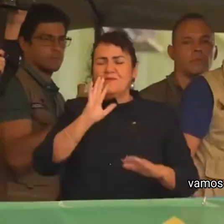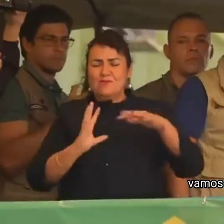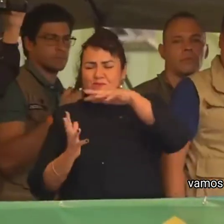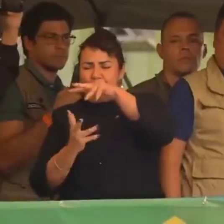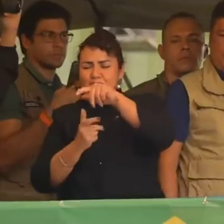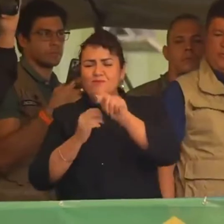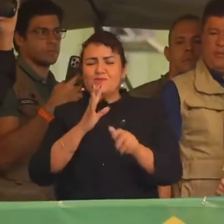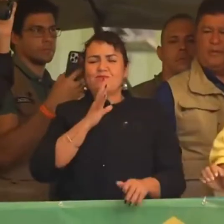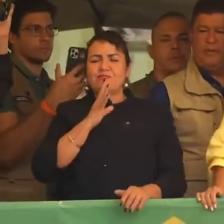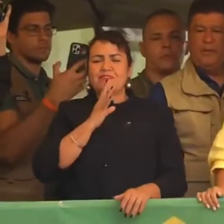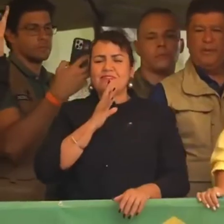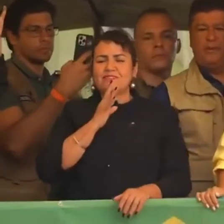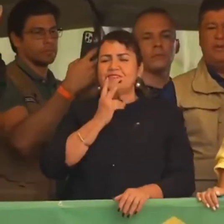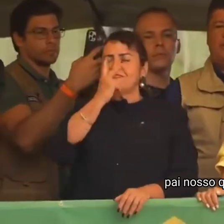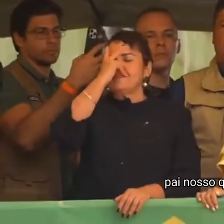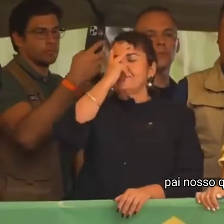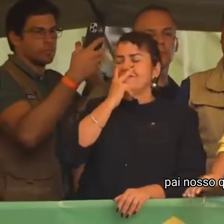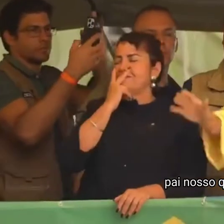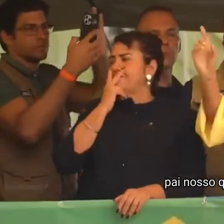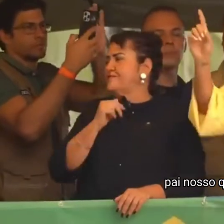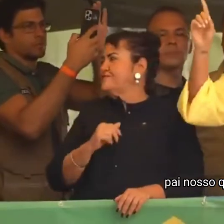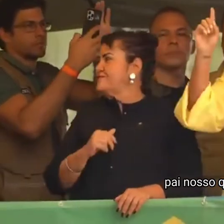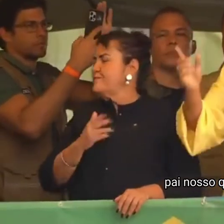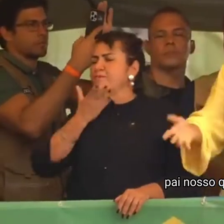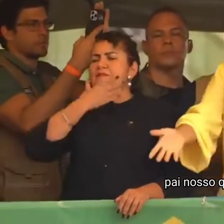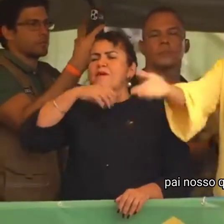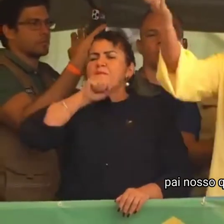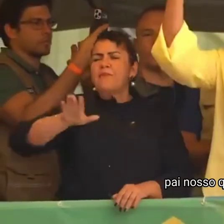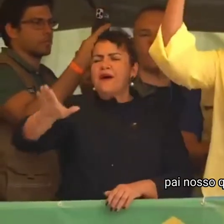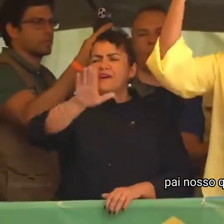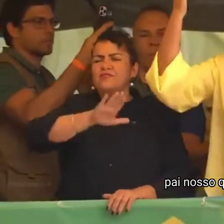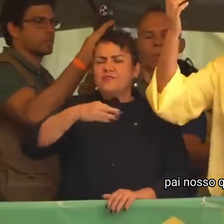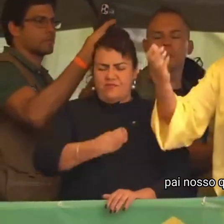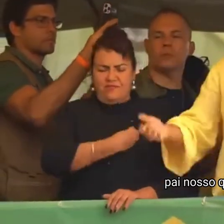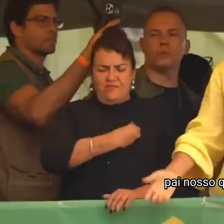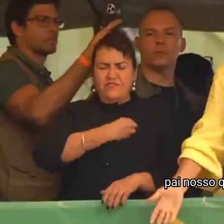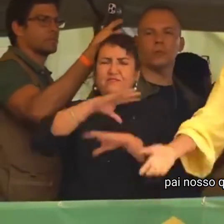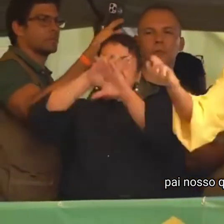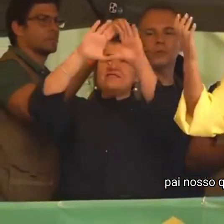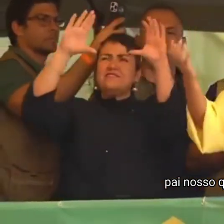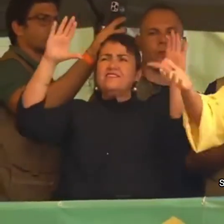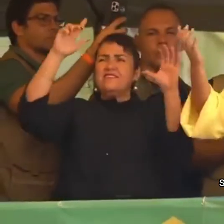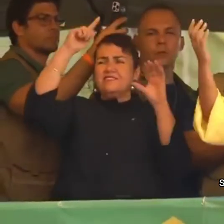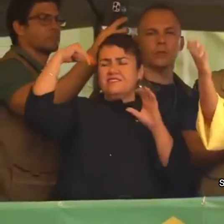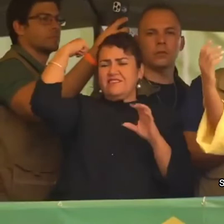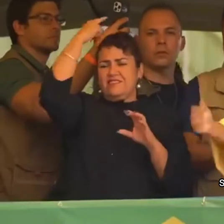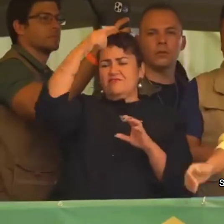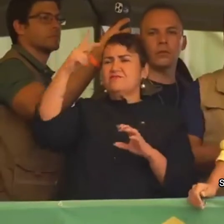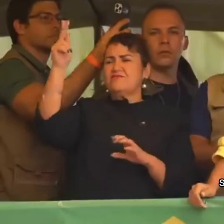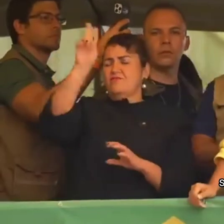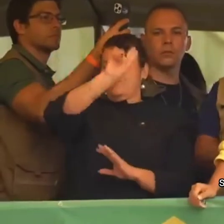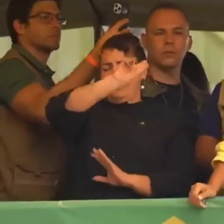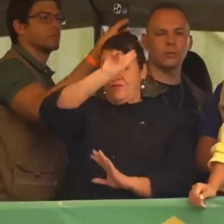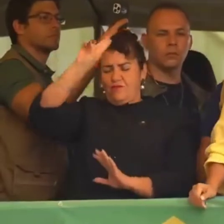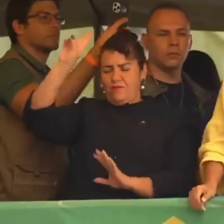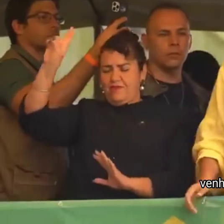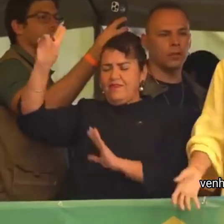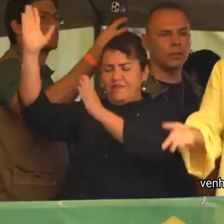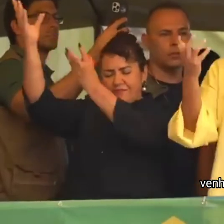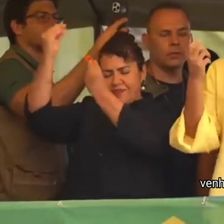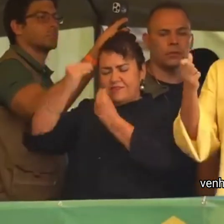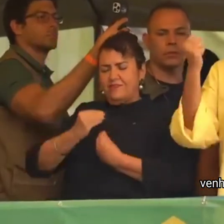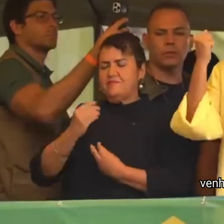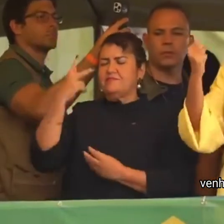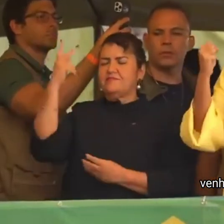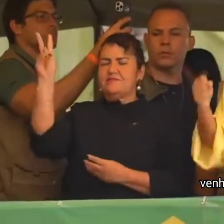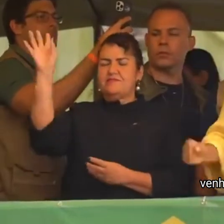nossos olhos? Pai Nosso que estais no céu, santificado seja o vosso nome,